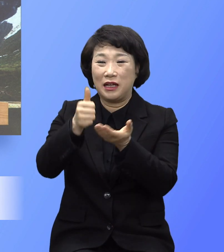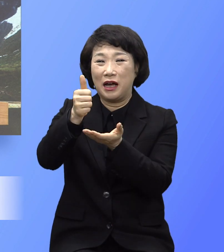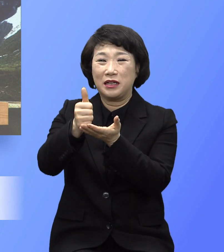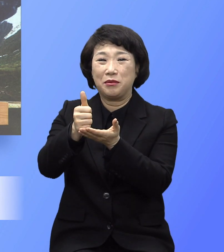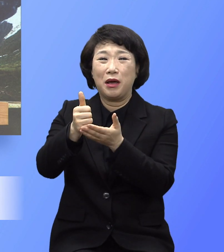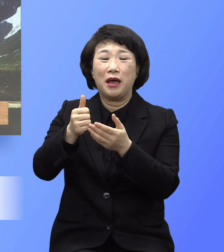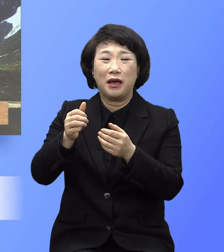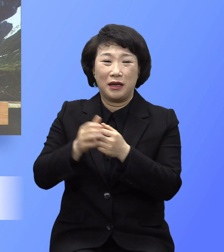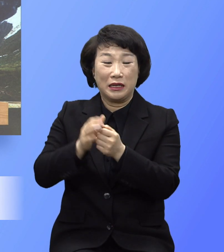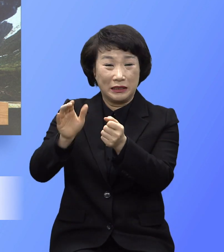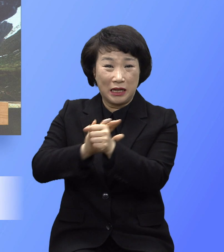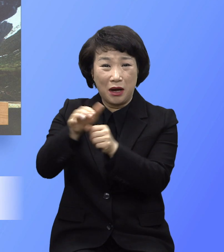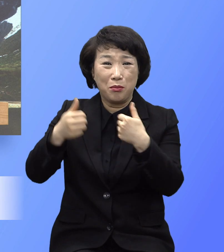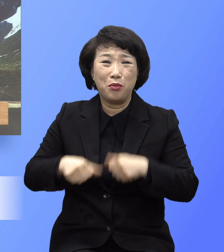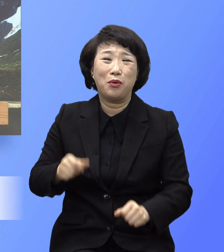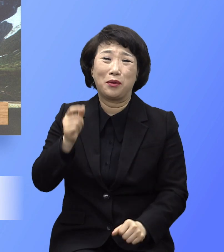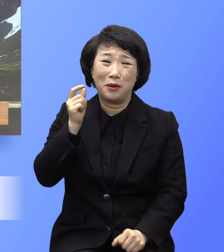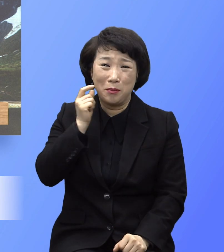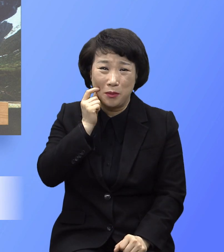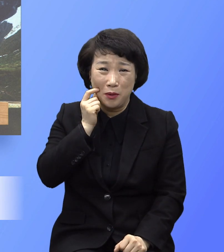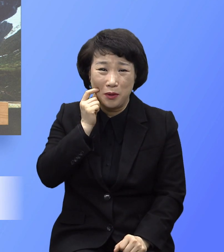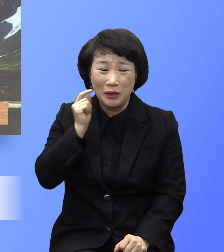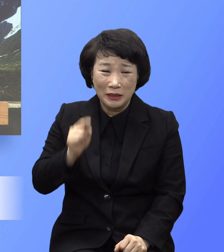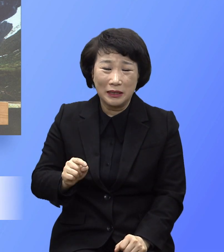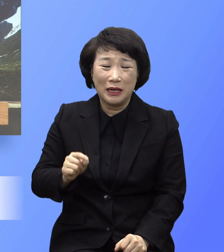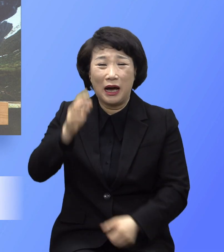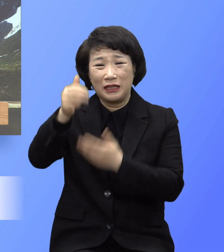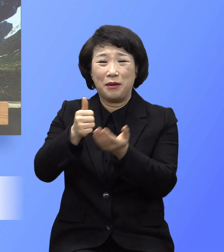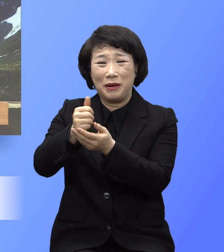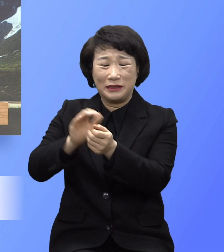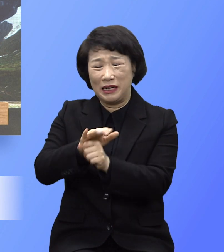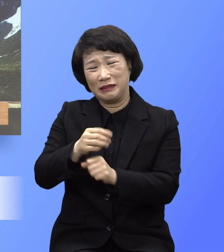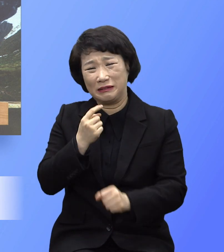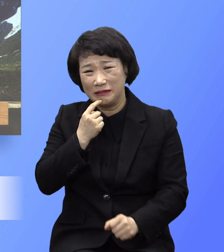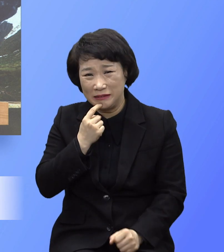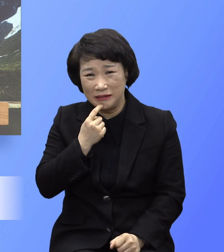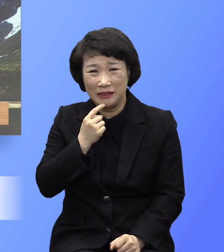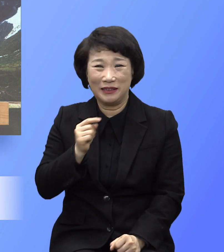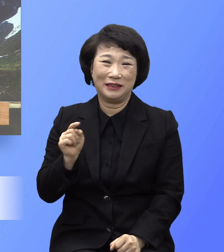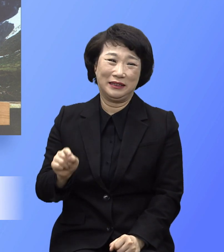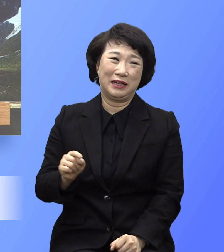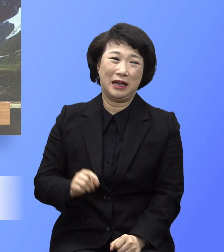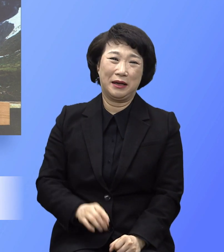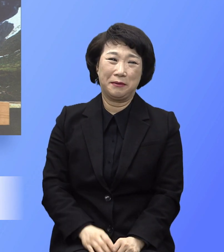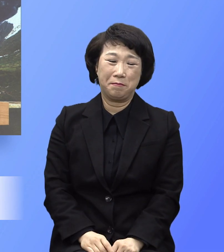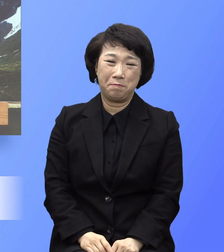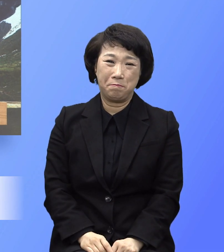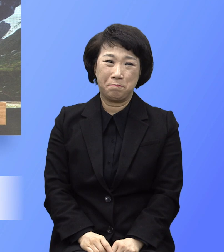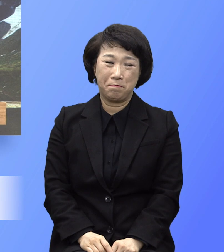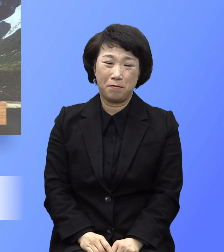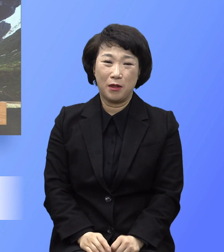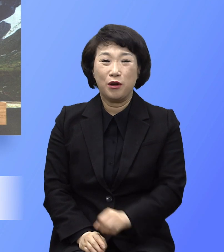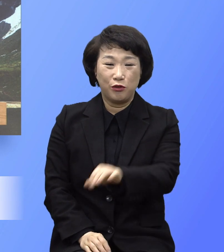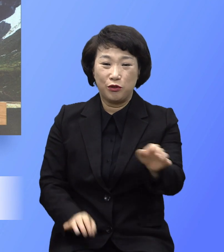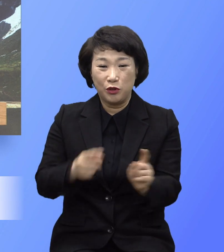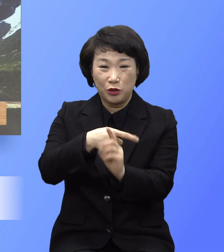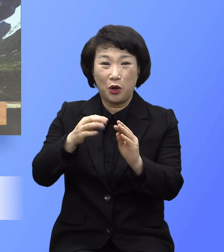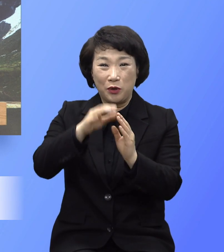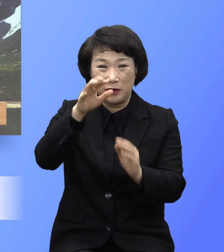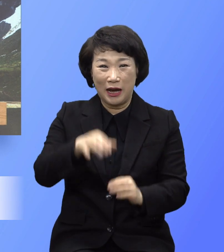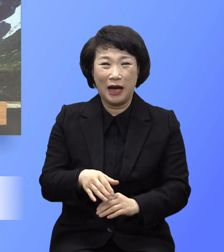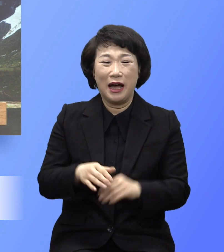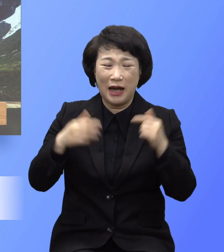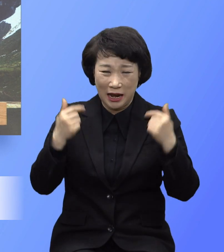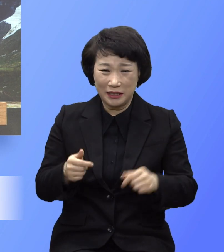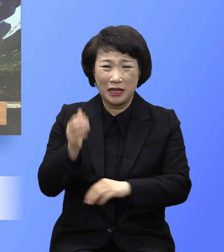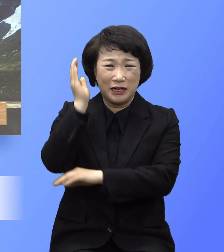하나님의 포기할 수 없는 끈질긴 사랑이라 그 말입니다. 우리 교회가